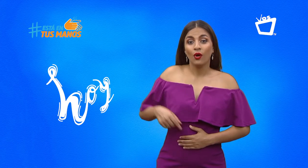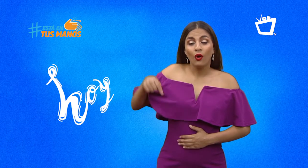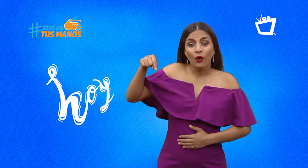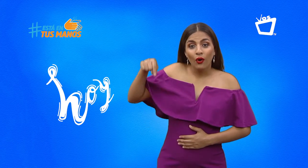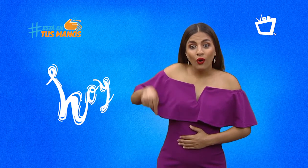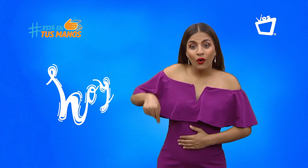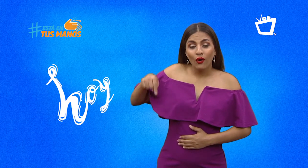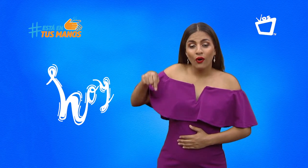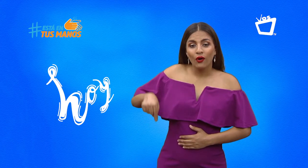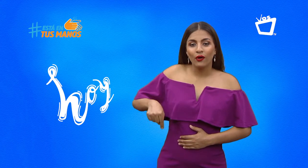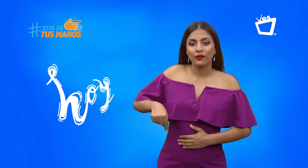hoy